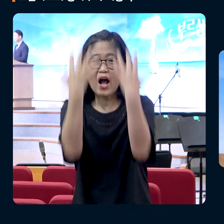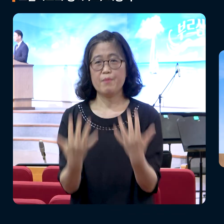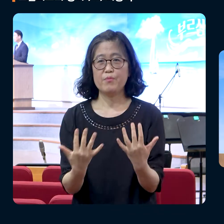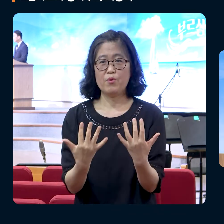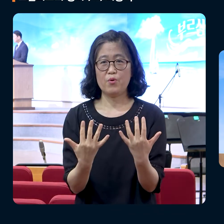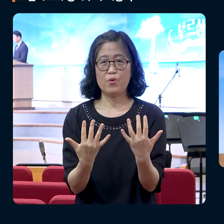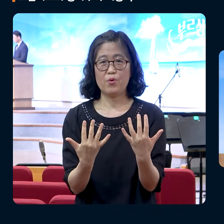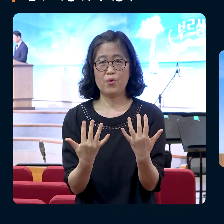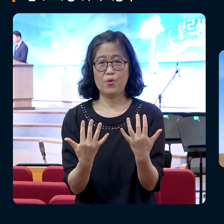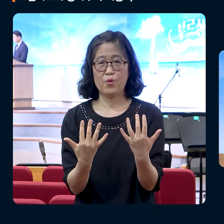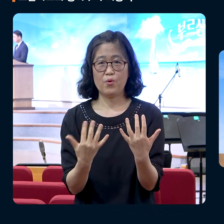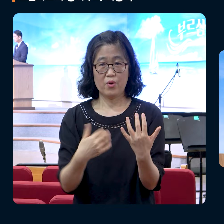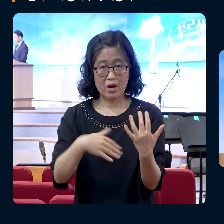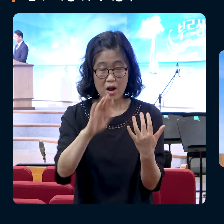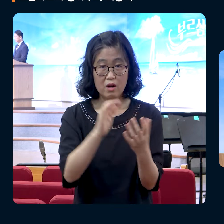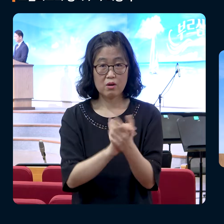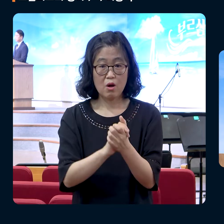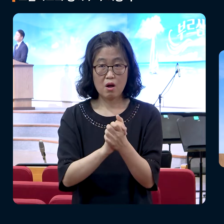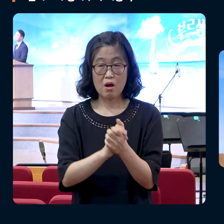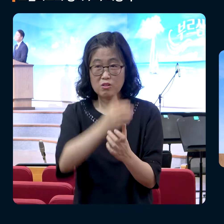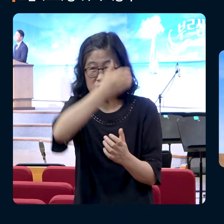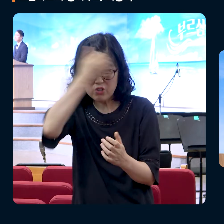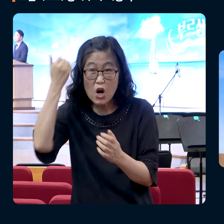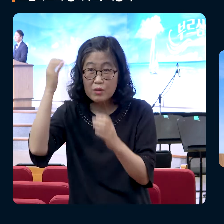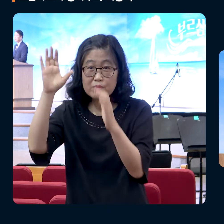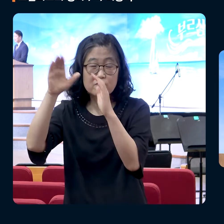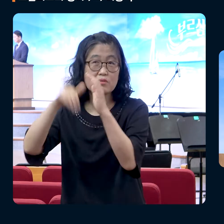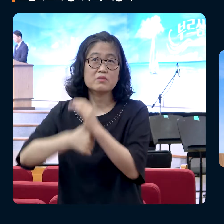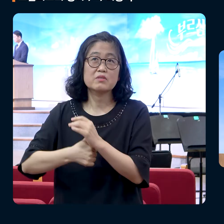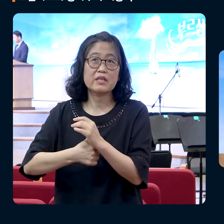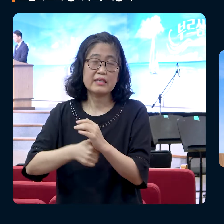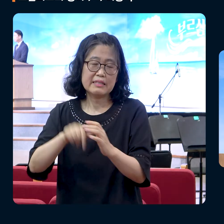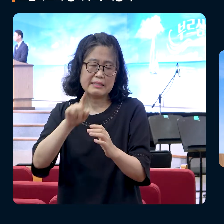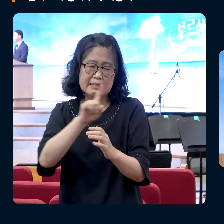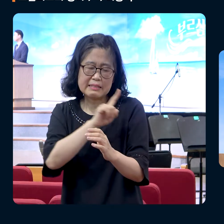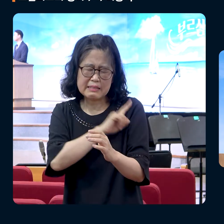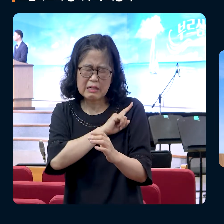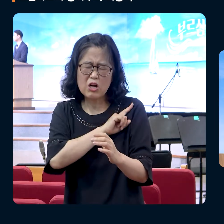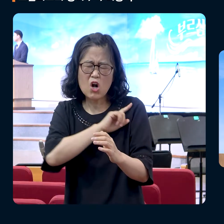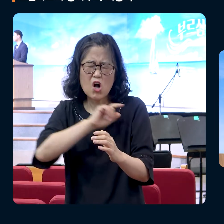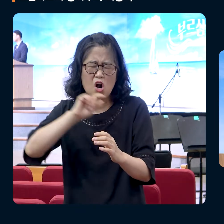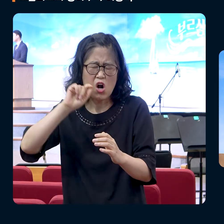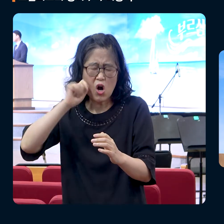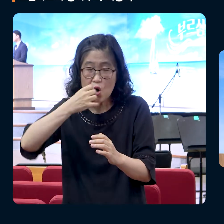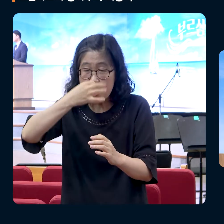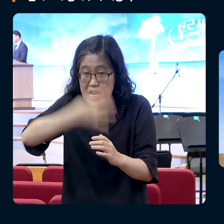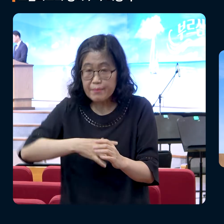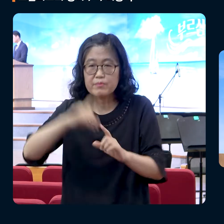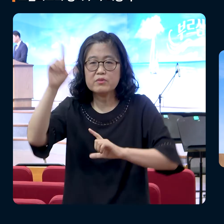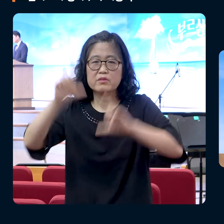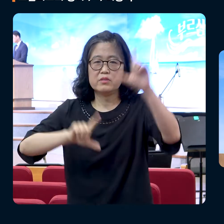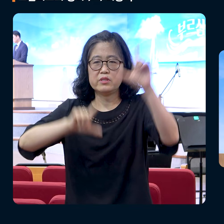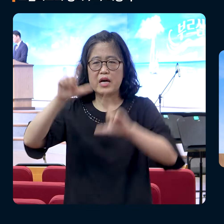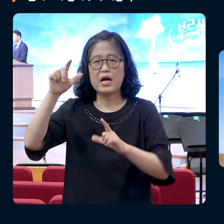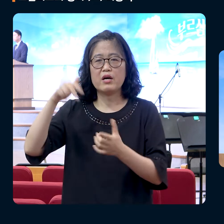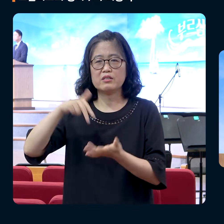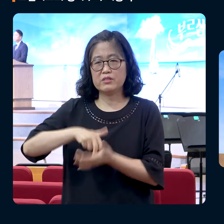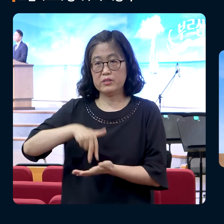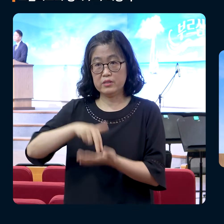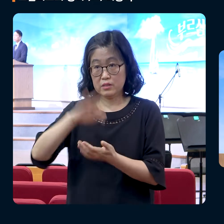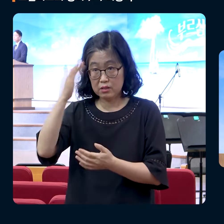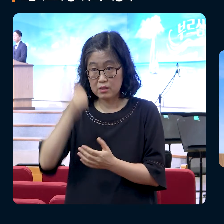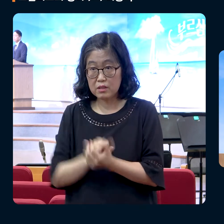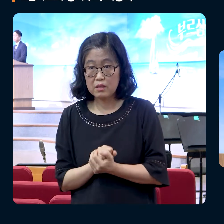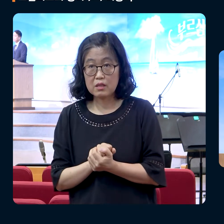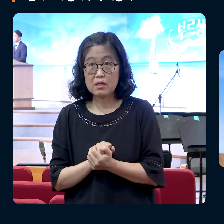요셉은 가장 아름답고 꽃다운 청년의 시간들을 가장 비참한 가운데 있게 된다라는 것이죠.